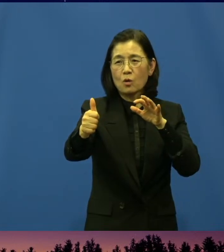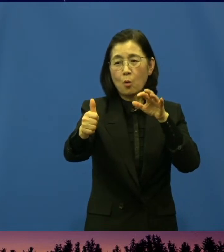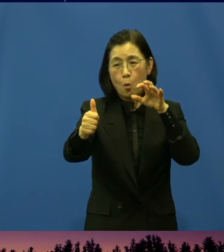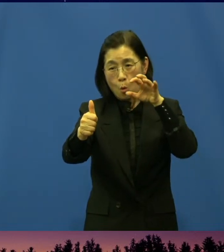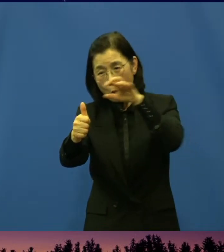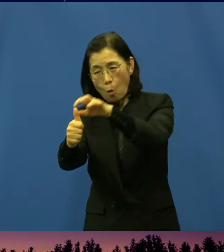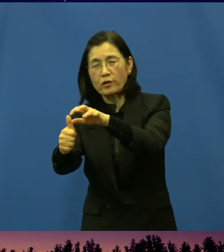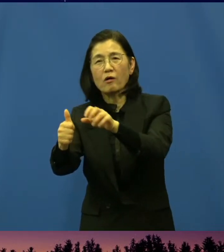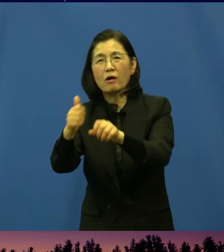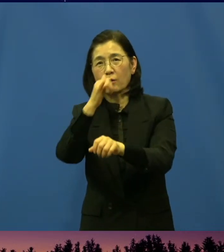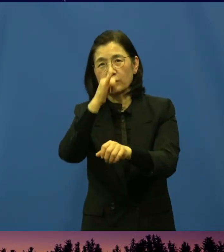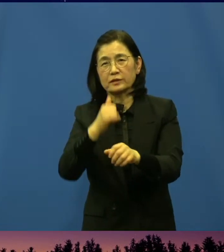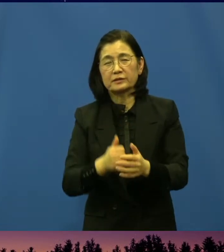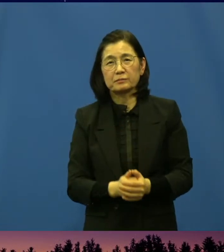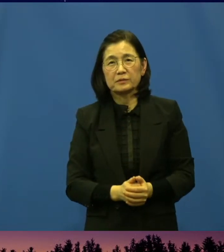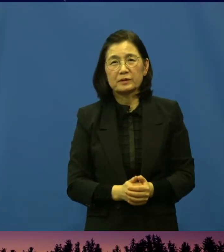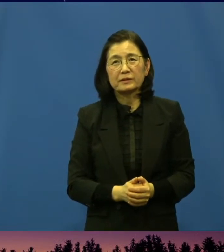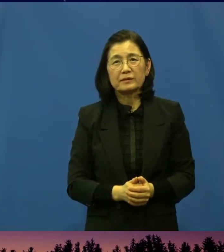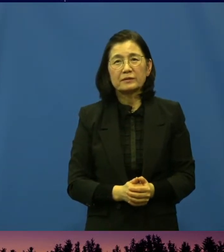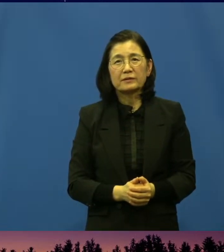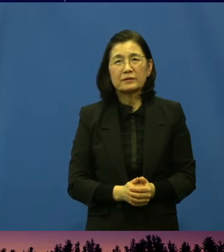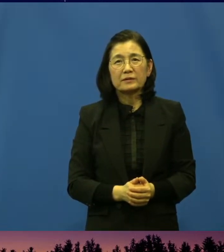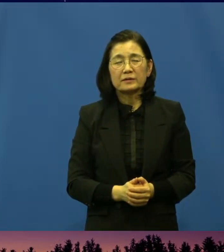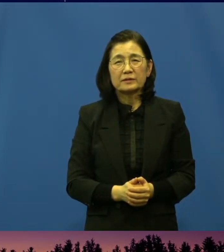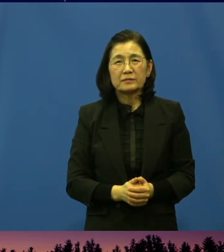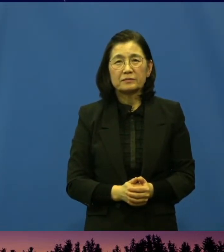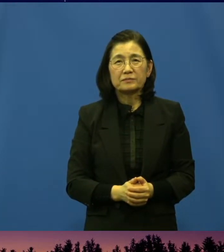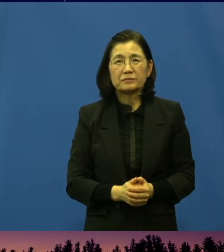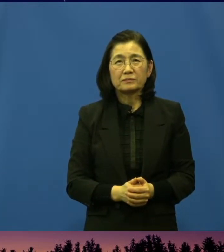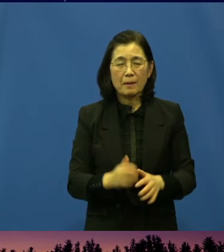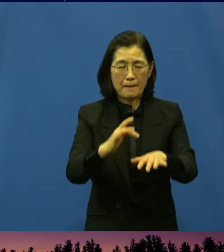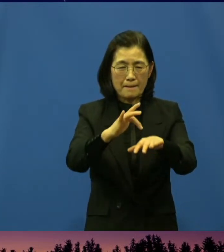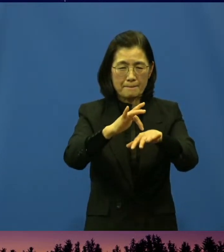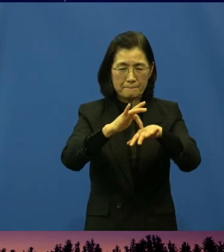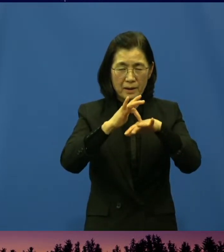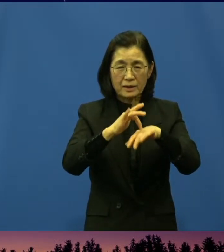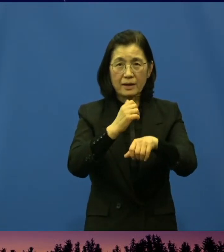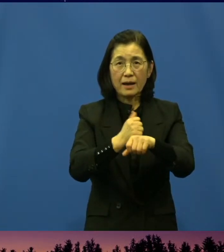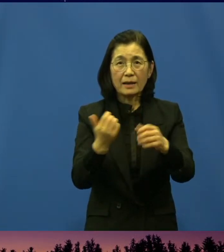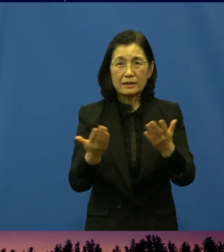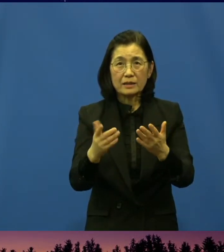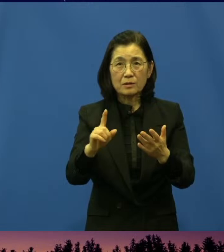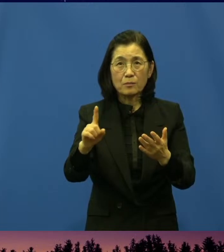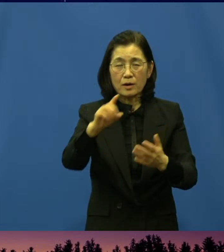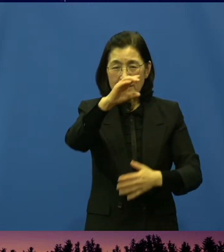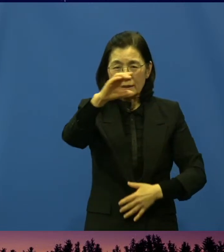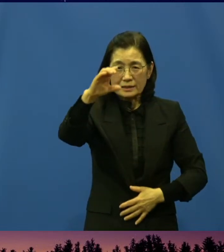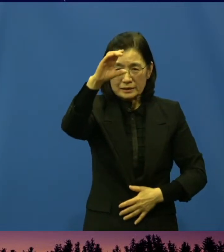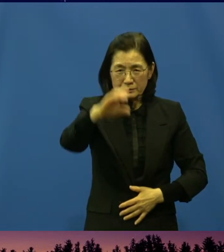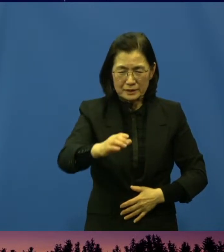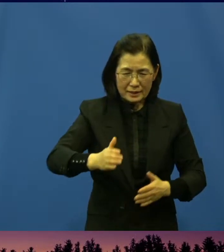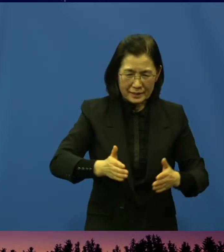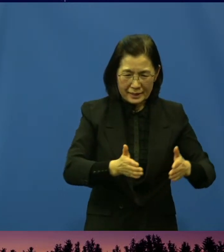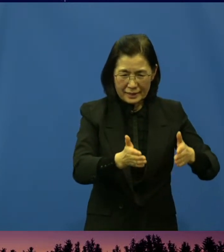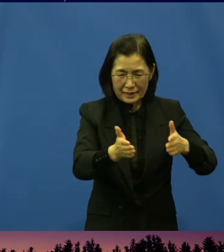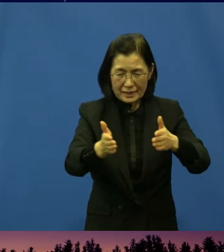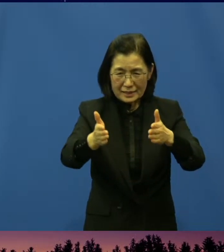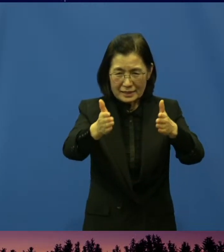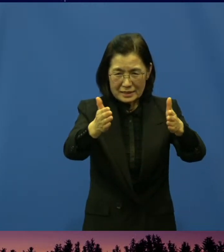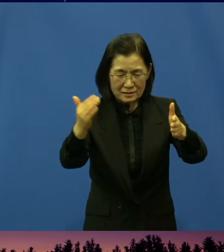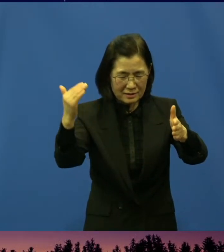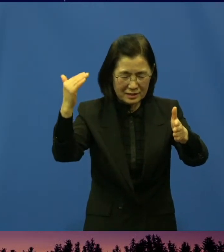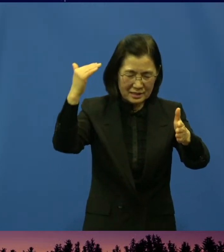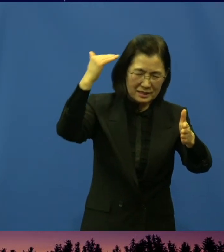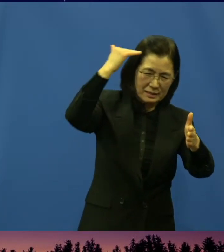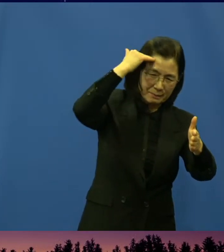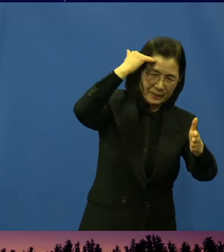막 공격하고. 뭘 공격하느냐 하면 사단이 하는 일은요, 십자가의 길을 방해하는 거예요.